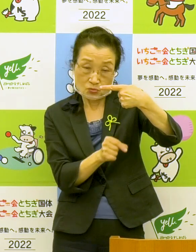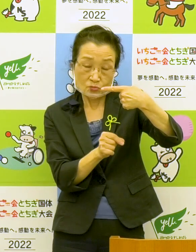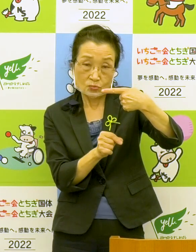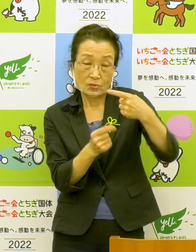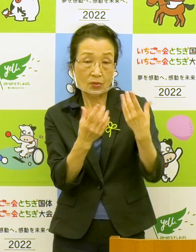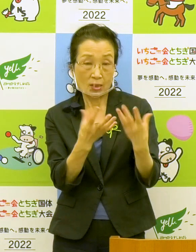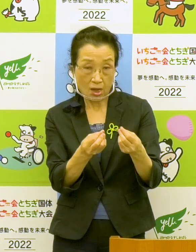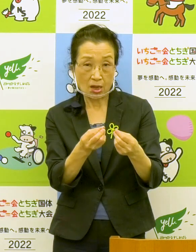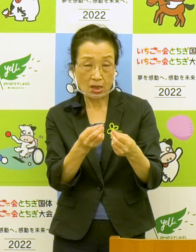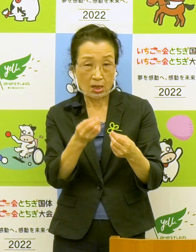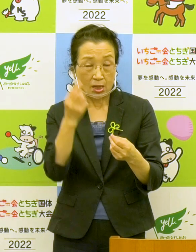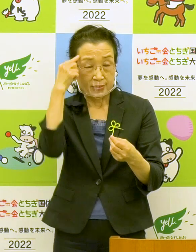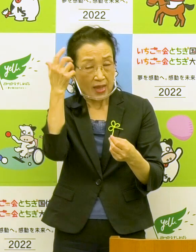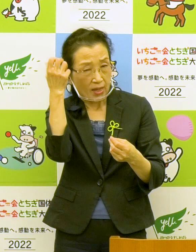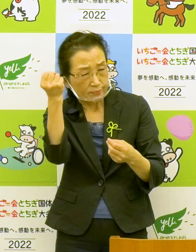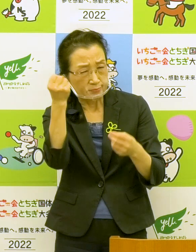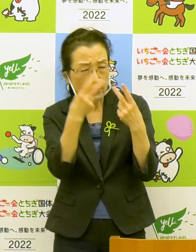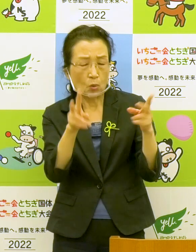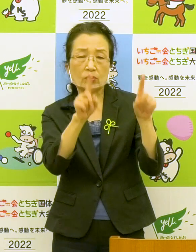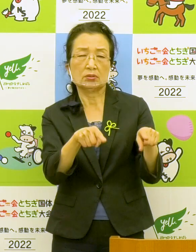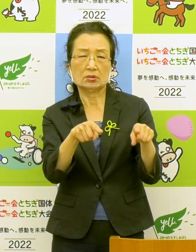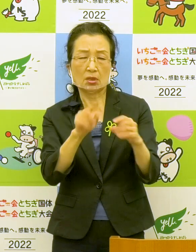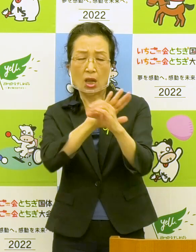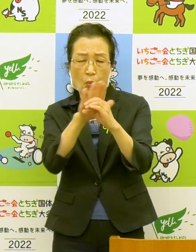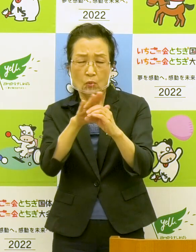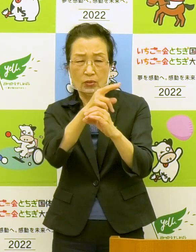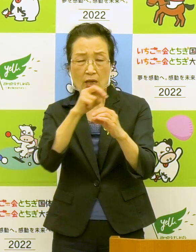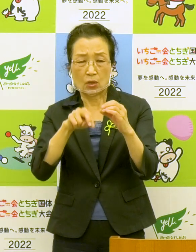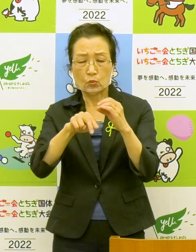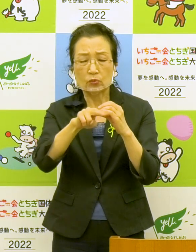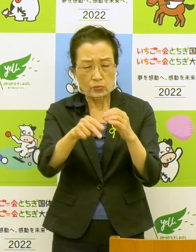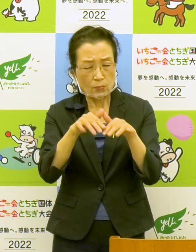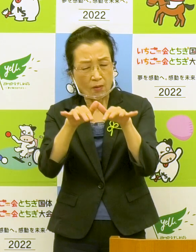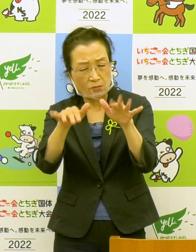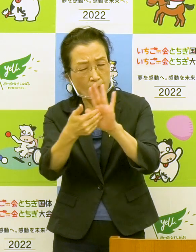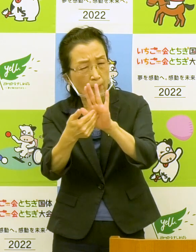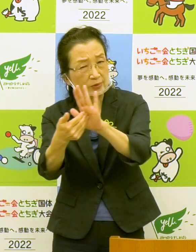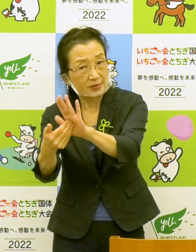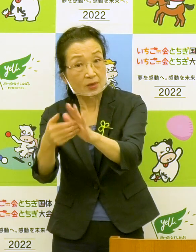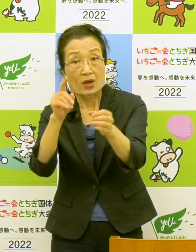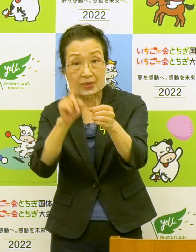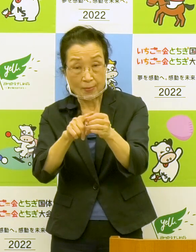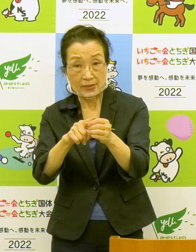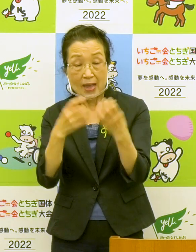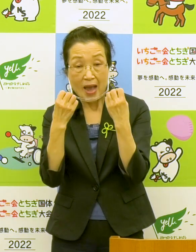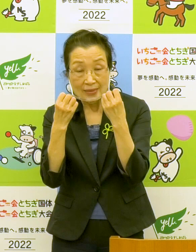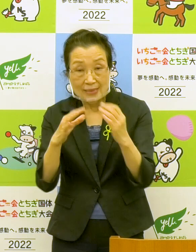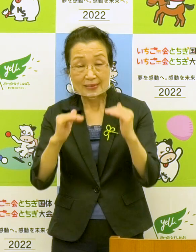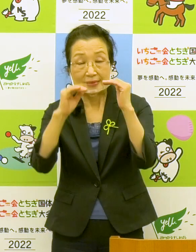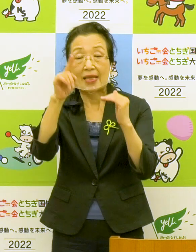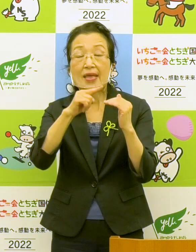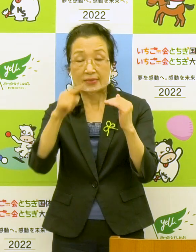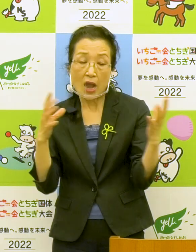成人記念行事は、新型コロナウイルス感染症拡大防止を図るため、新成人の皆様が集まる交